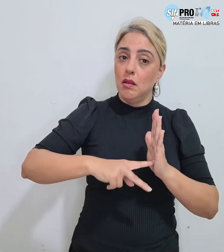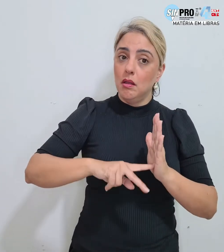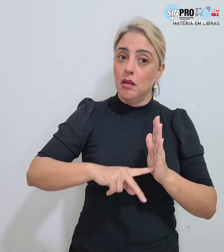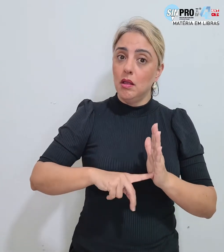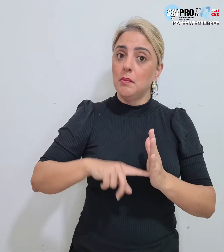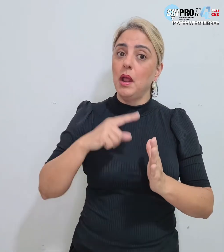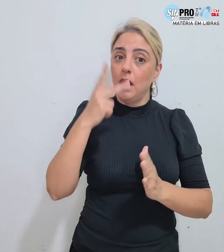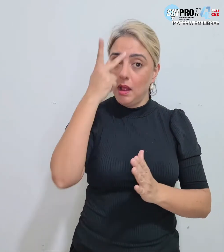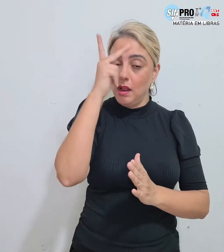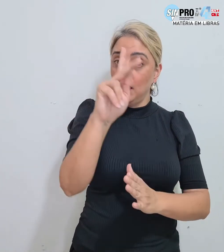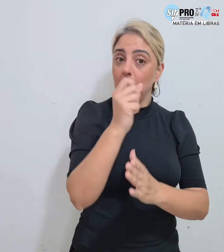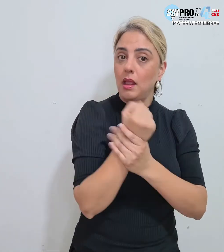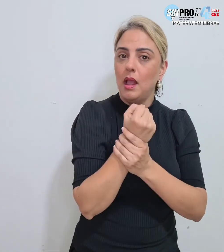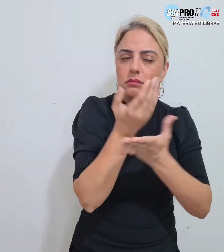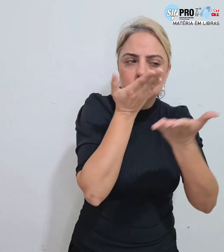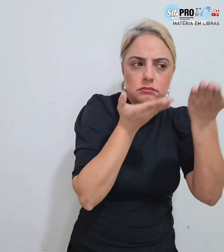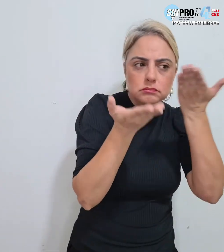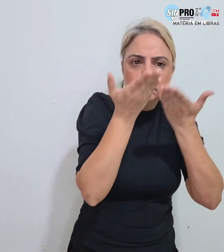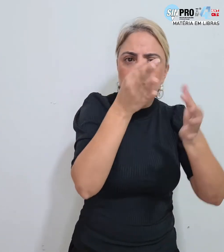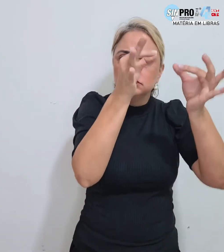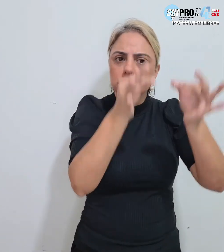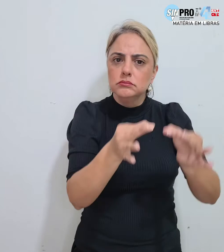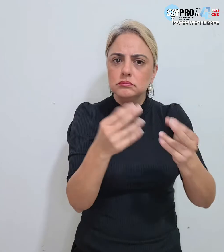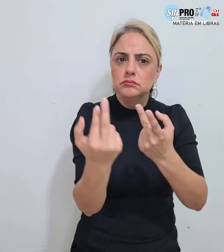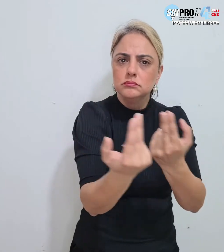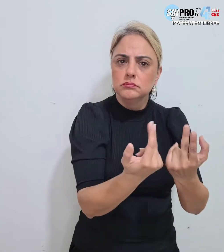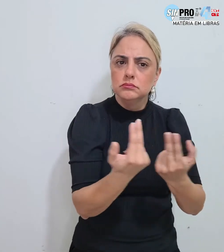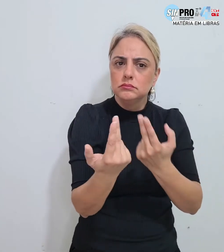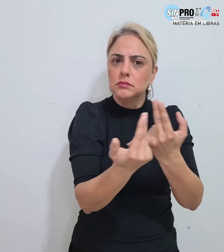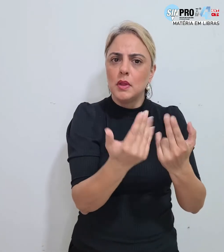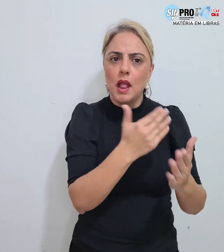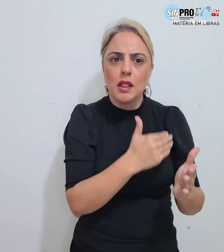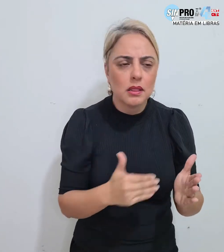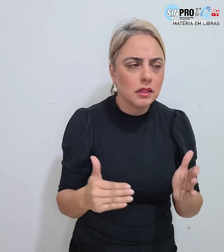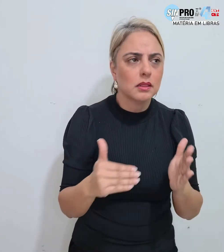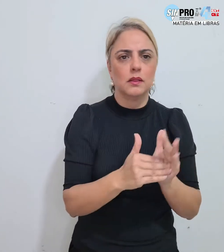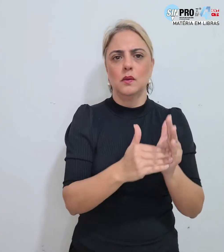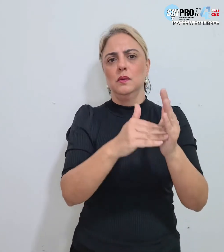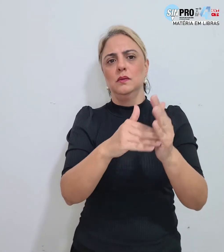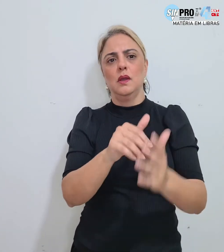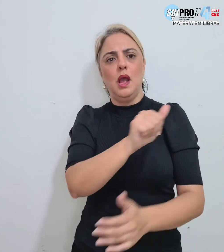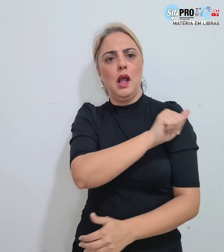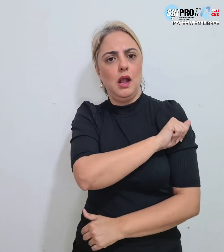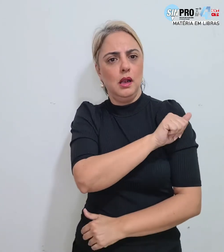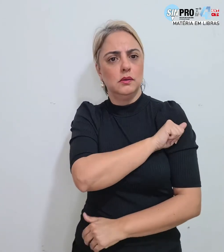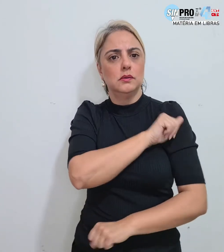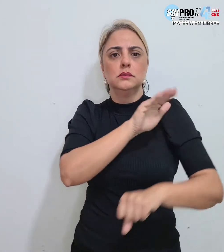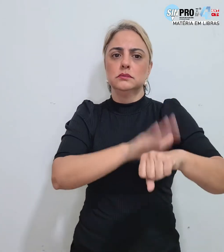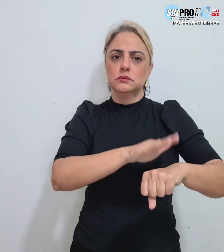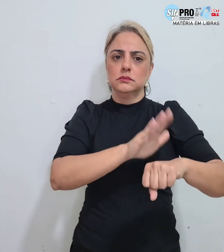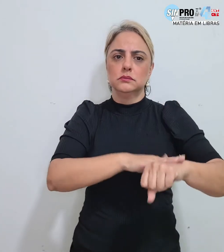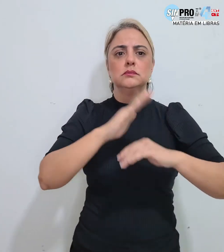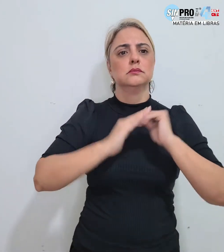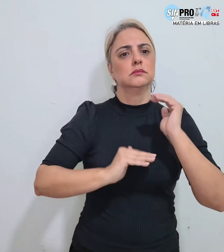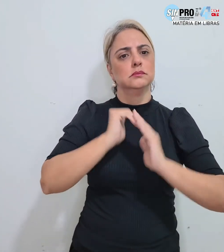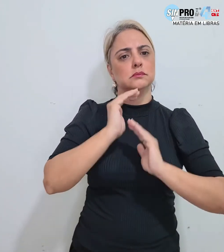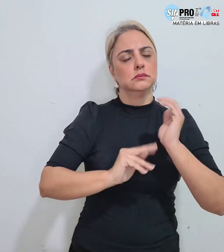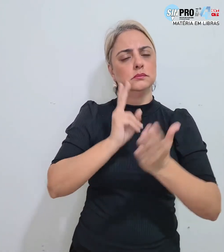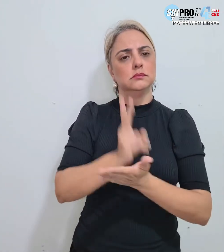sindicatos, a fim de garantir tratamento justo e igualitário a todos os alunos e a autonomia profissional